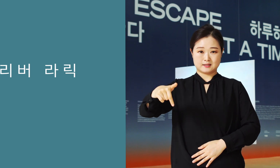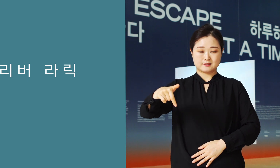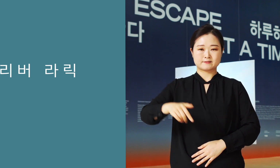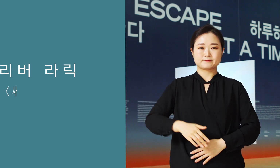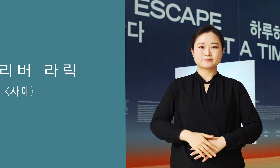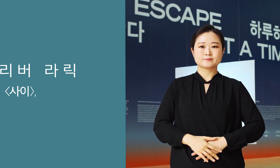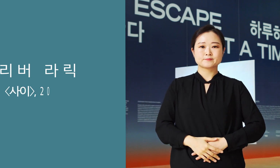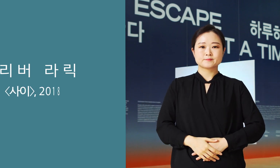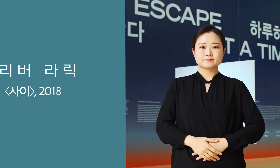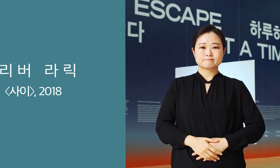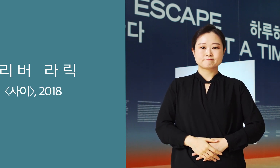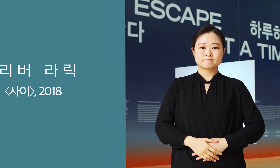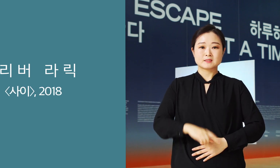사이,